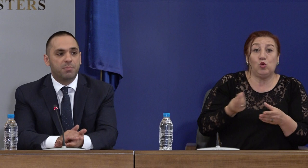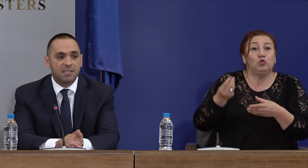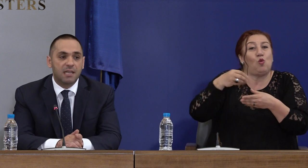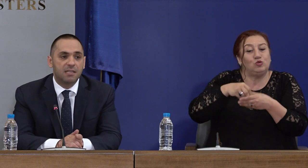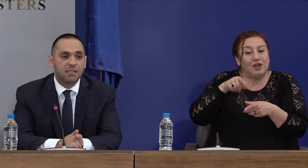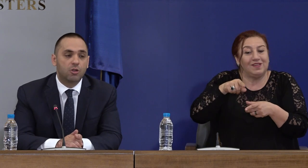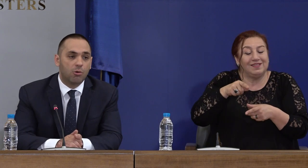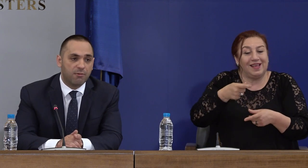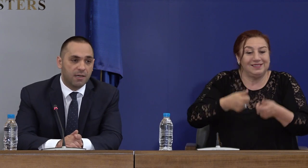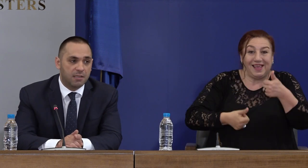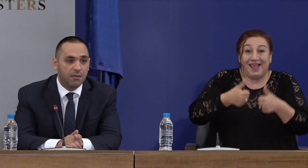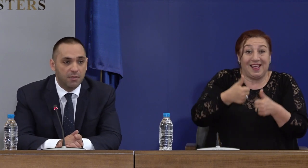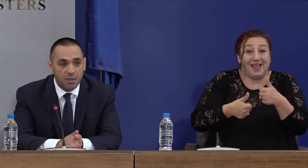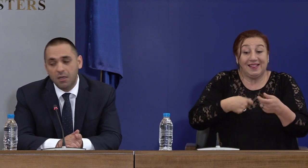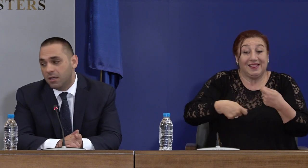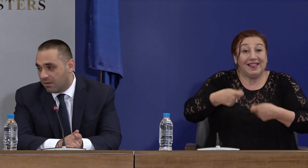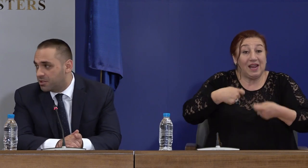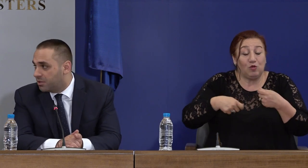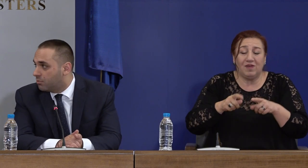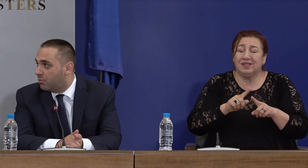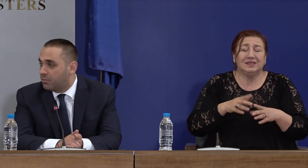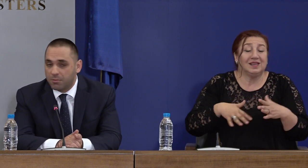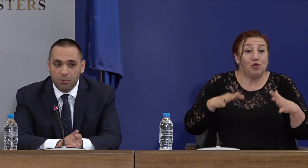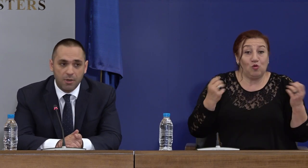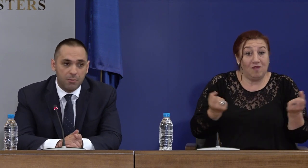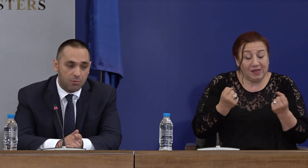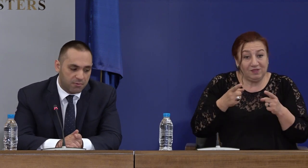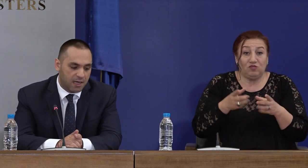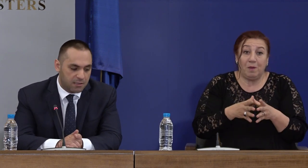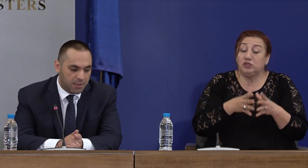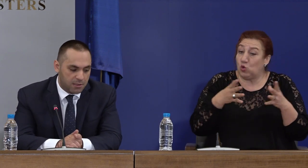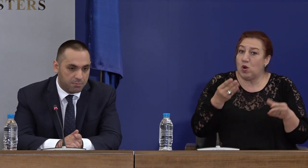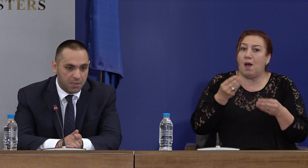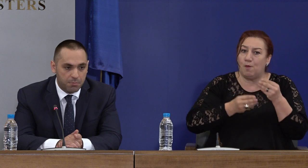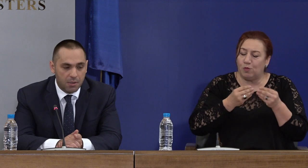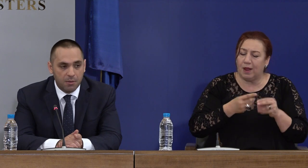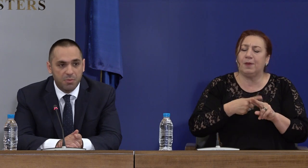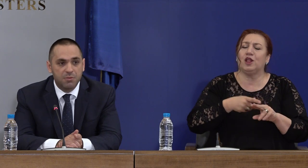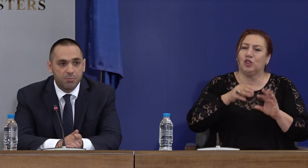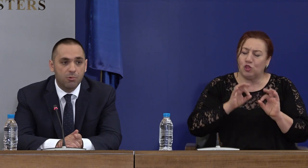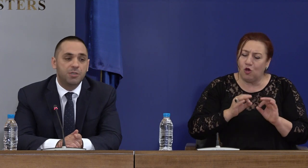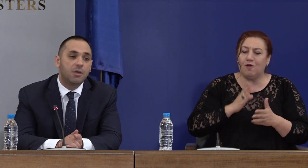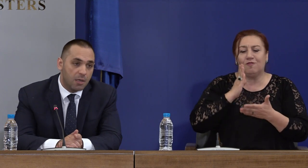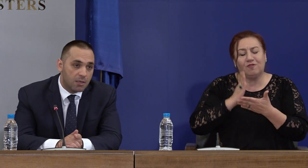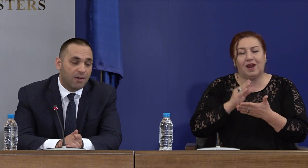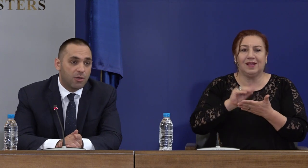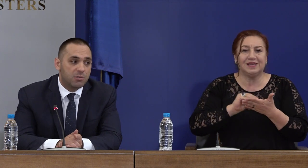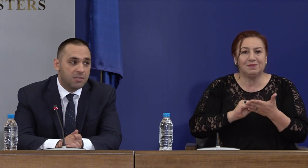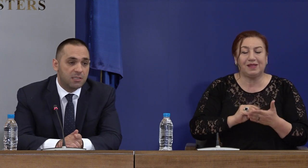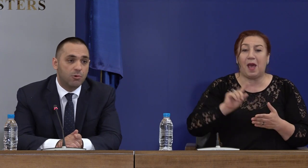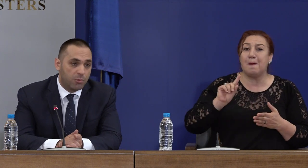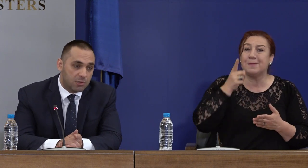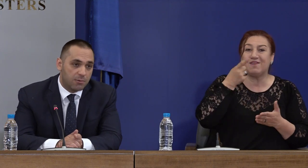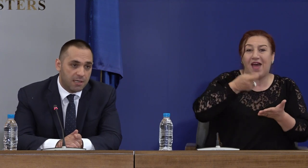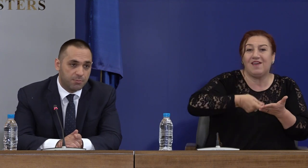на тези пазари, не са толкова активни. И това беше един от големите проблеми, но в крайна сметка при ПИП се получи. Това, което